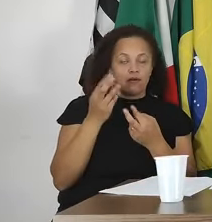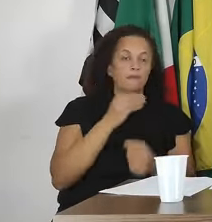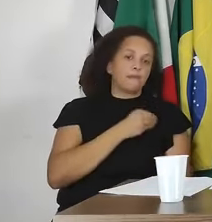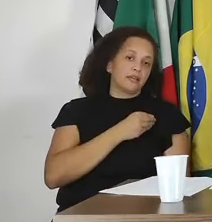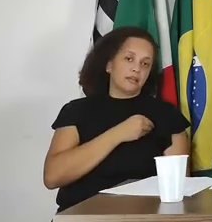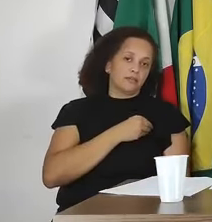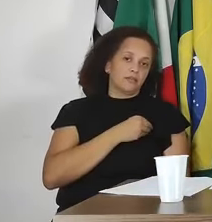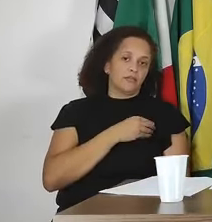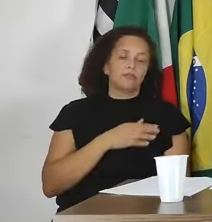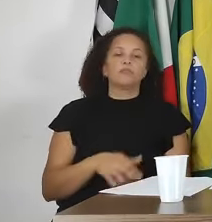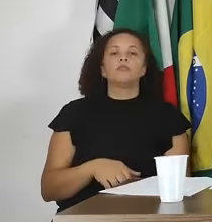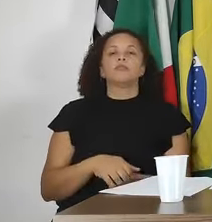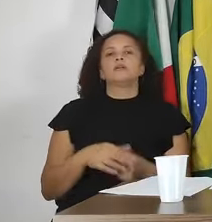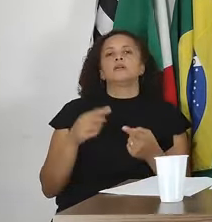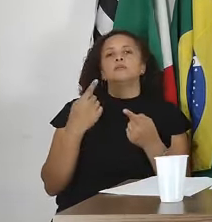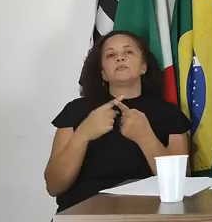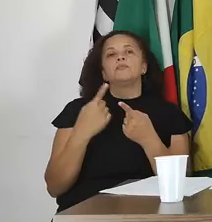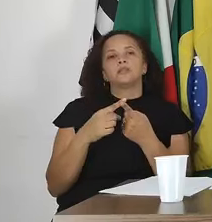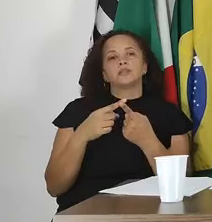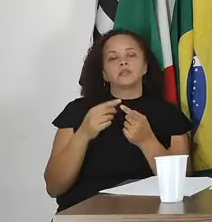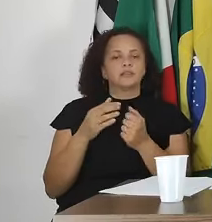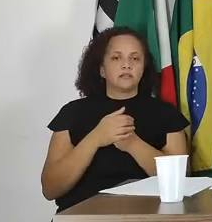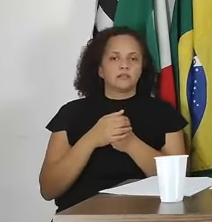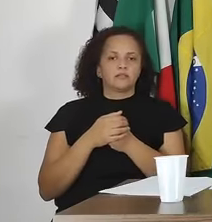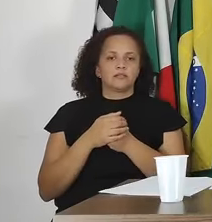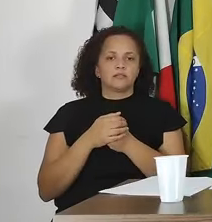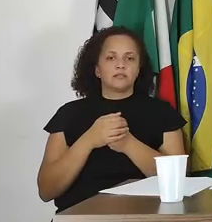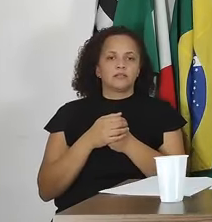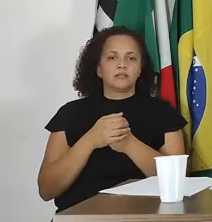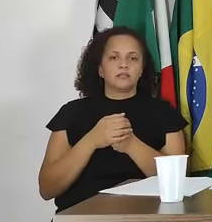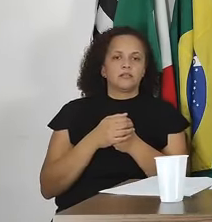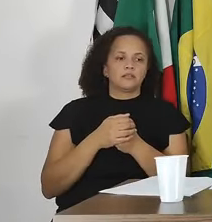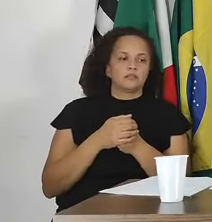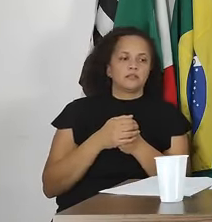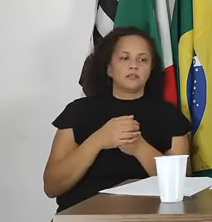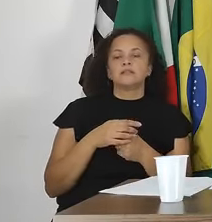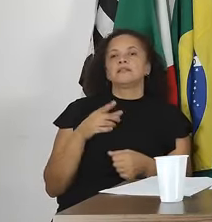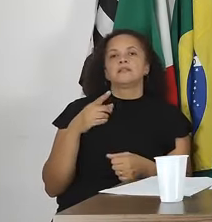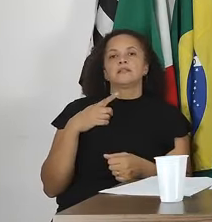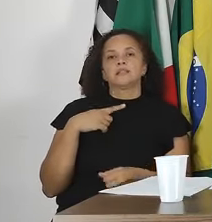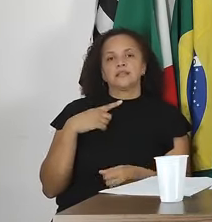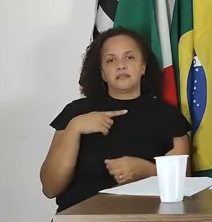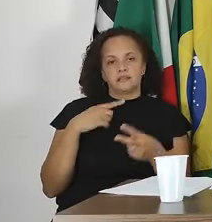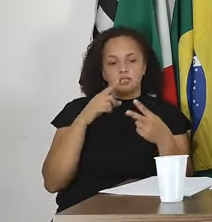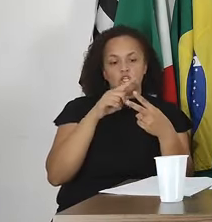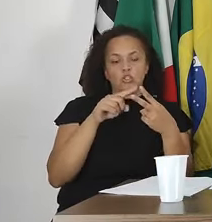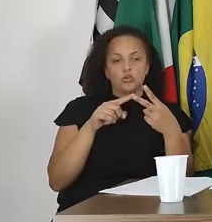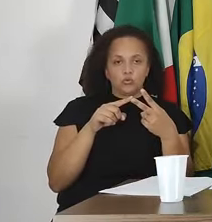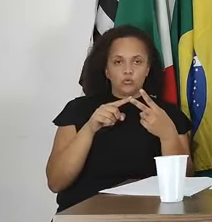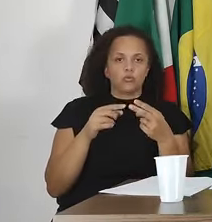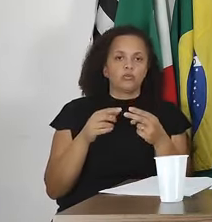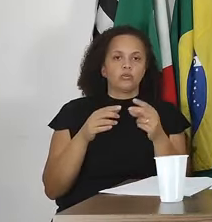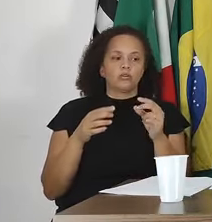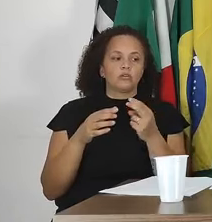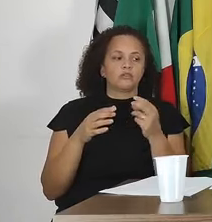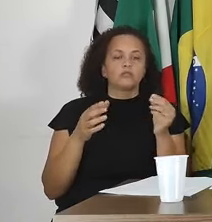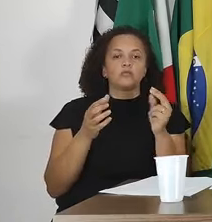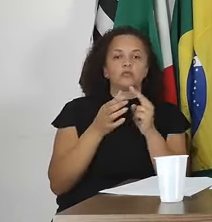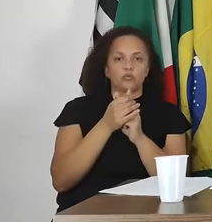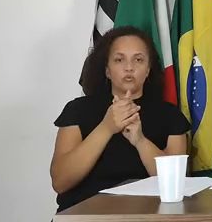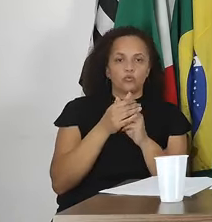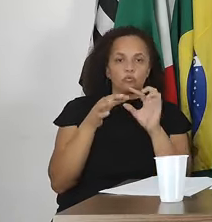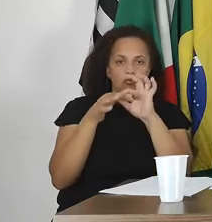corpo com ela? Porque serão, disse, dois numa só carne?